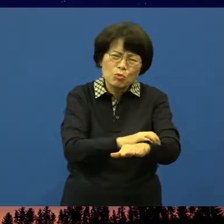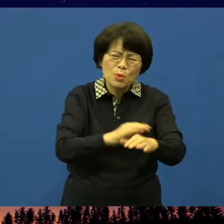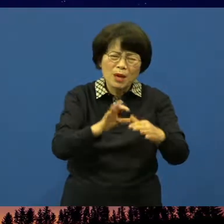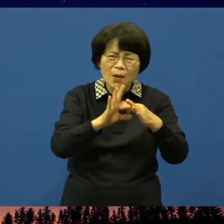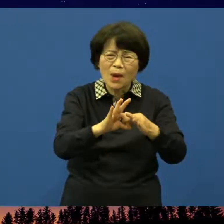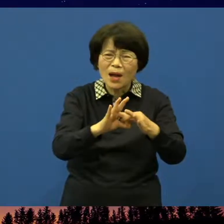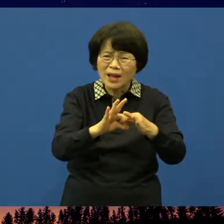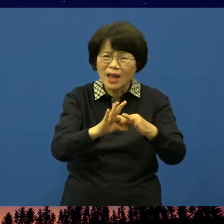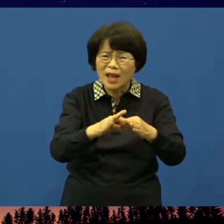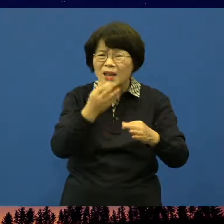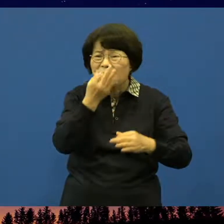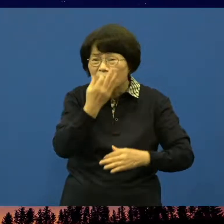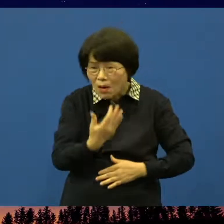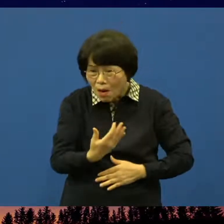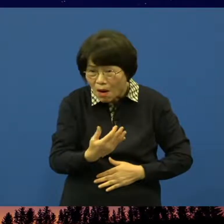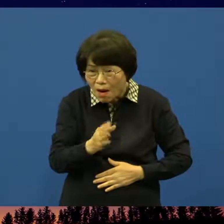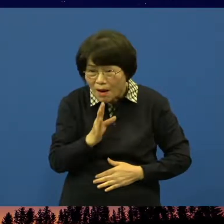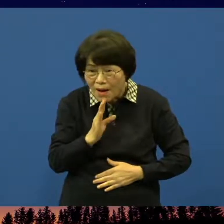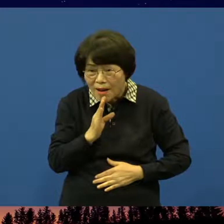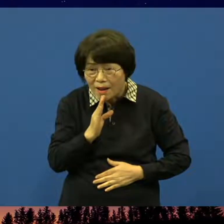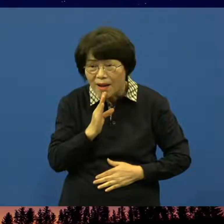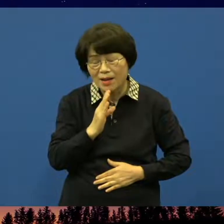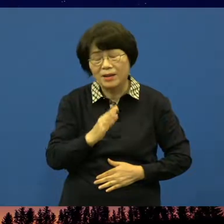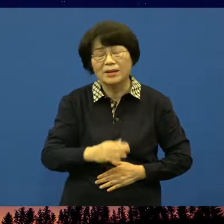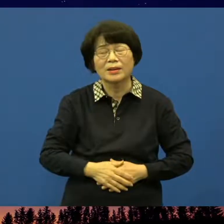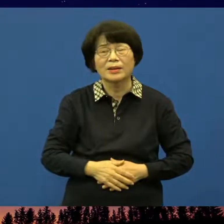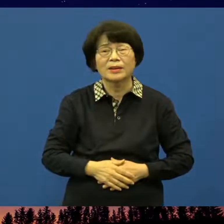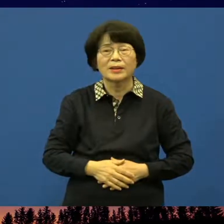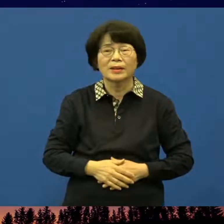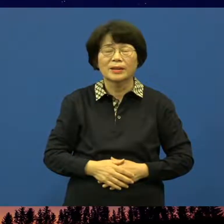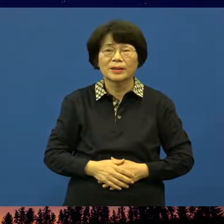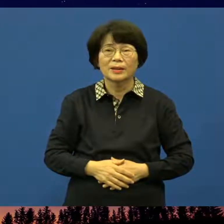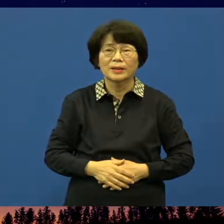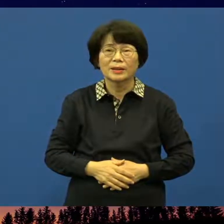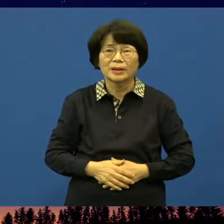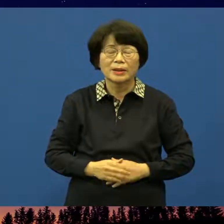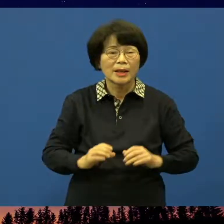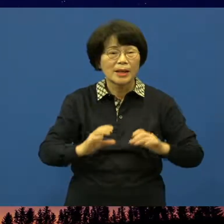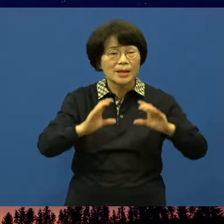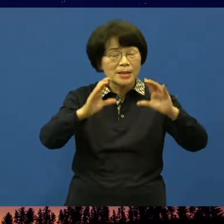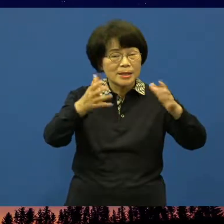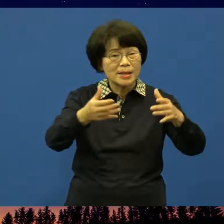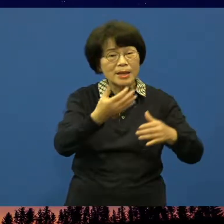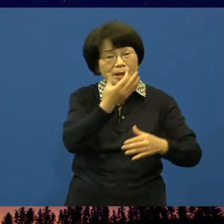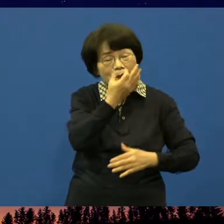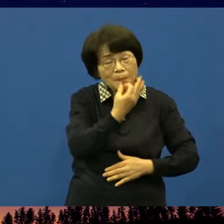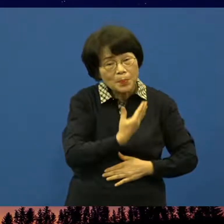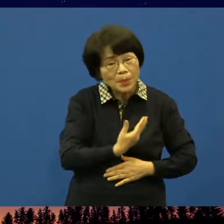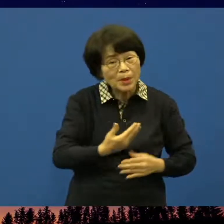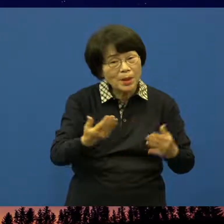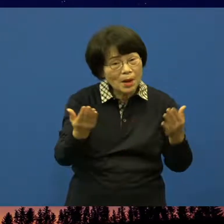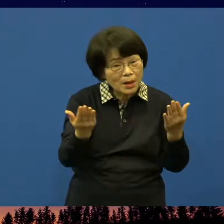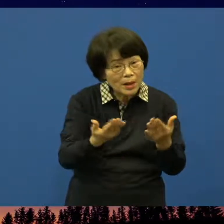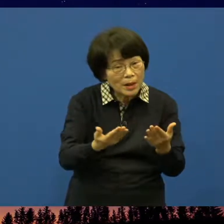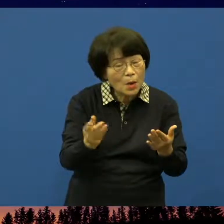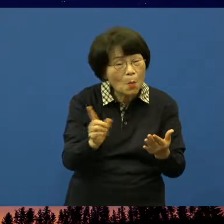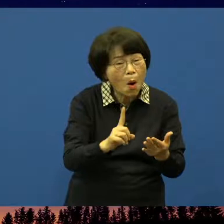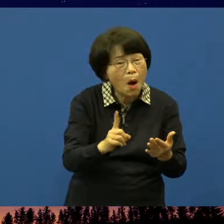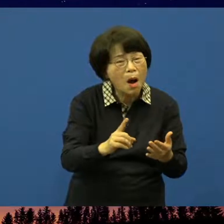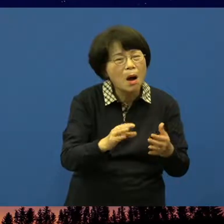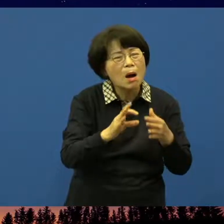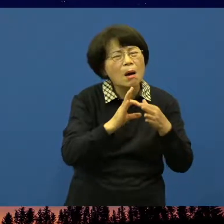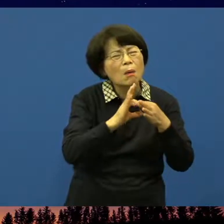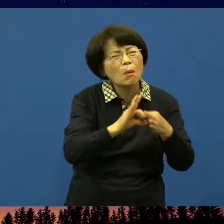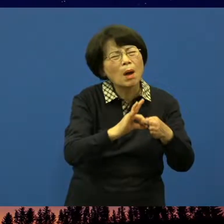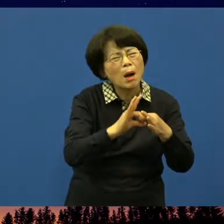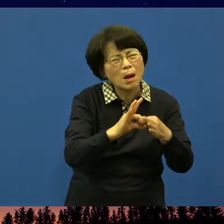여러분. 그죠? 너무 힘든 거예요. 뭐 세상에 뭐 힘든 게 어디 뭐가 힘듭니까? 관계가 힘들면